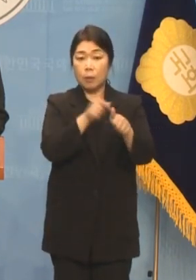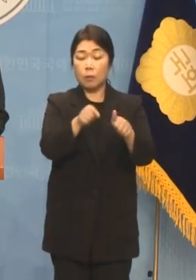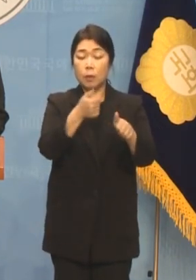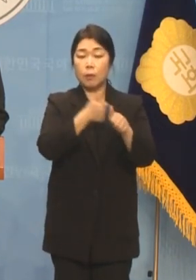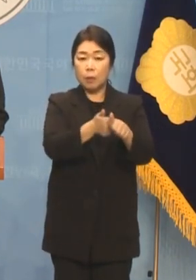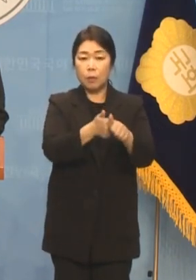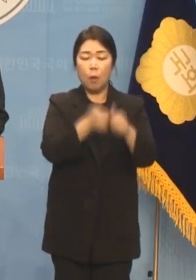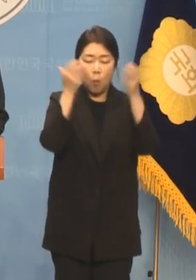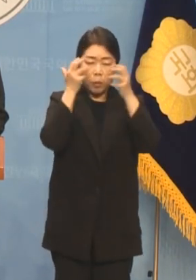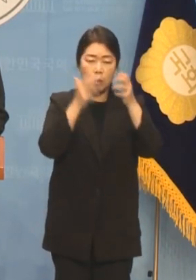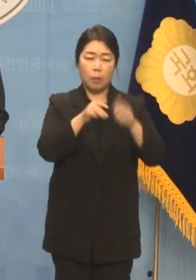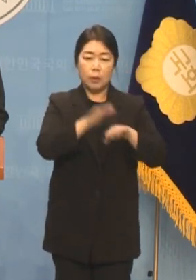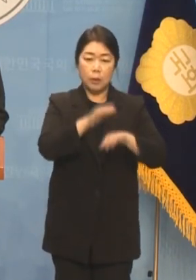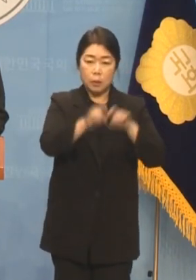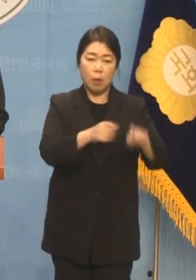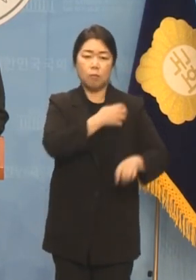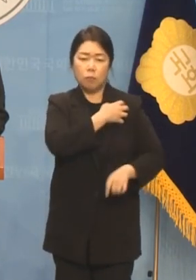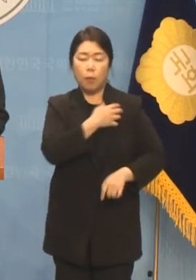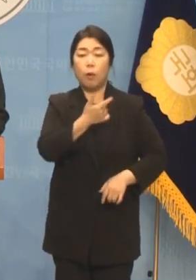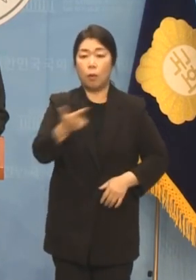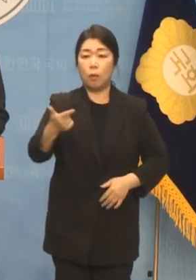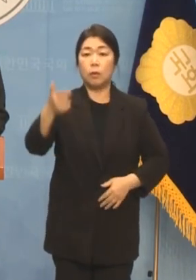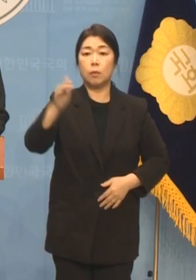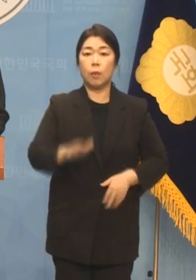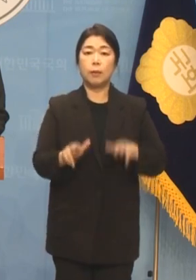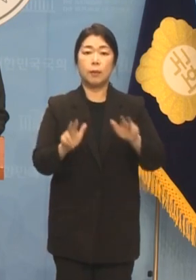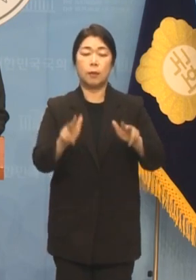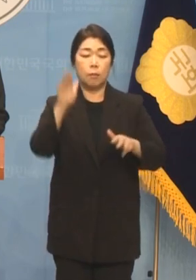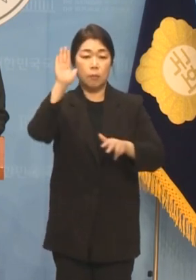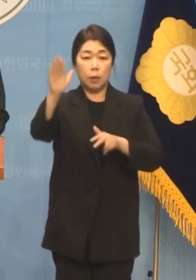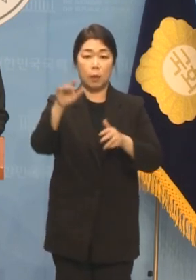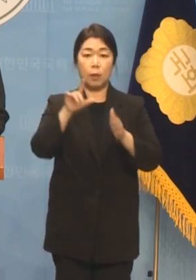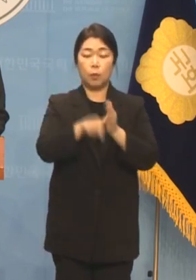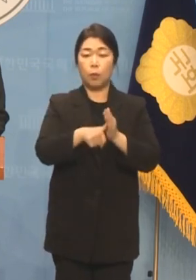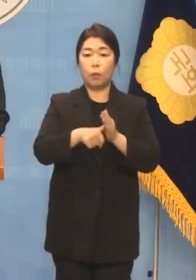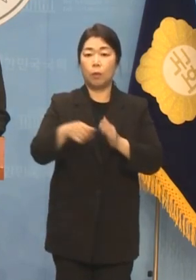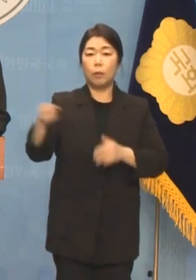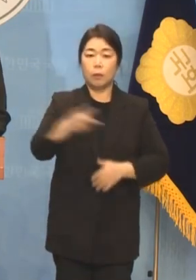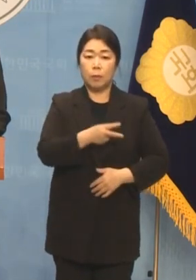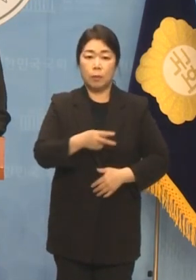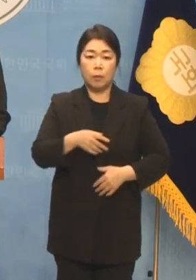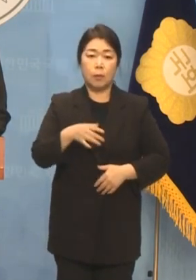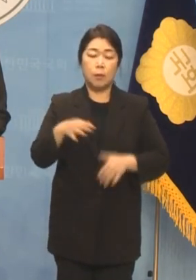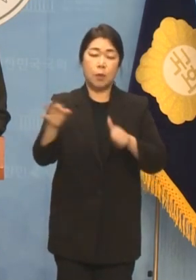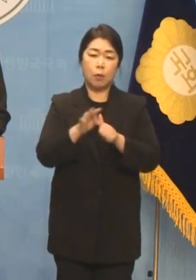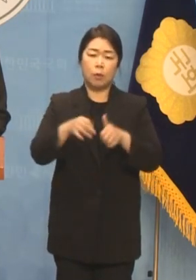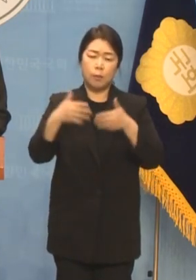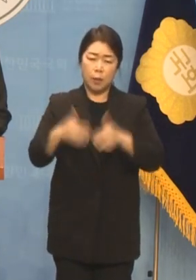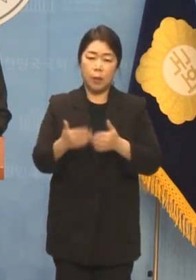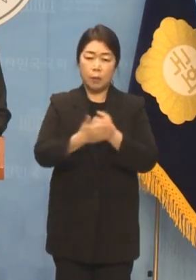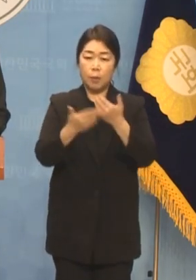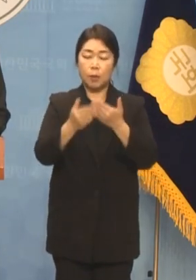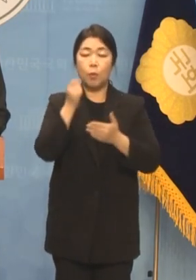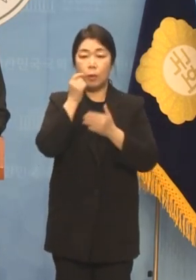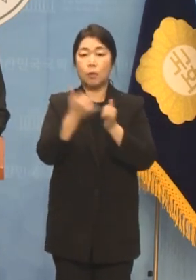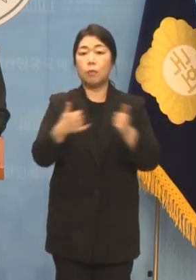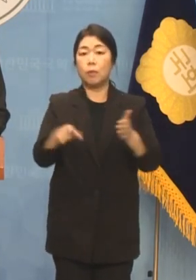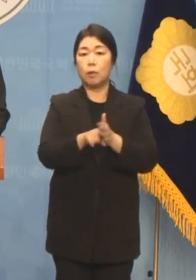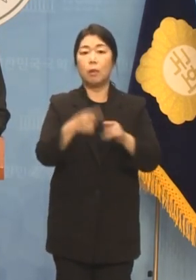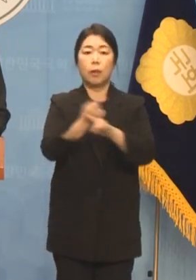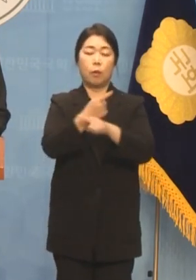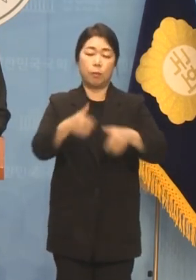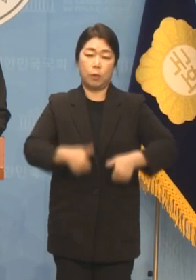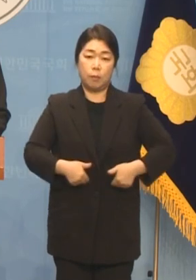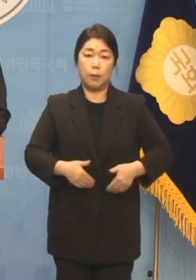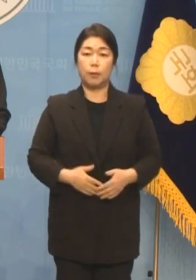수밖에 없습니다. 지금 당장 미래 세대와 연금 약자의 눈으로 연금을 개혁해야 합니다. 새로운